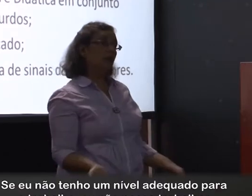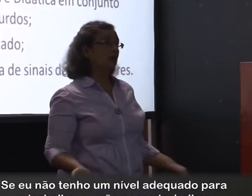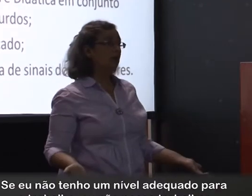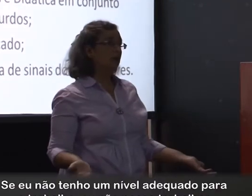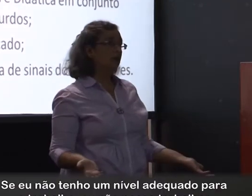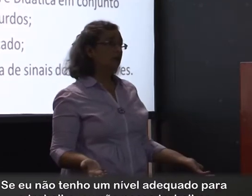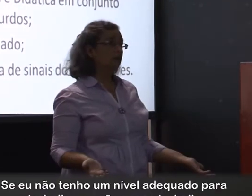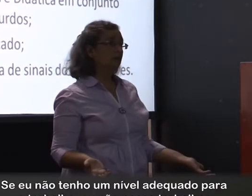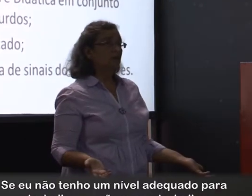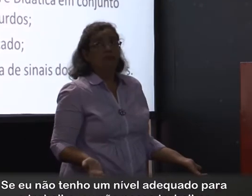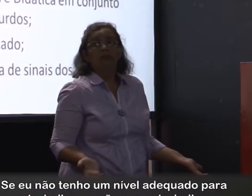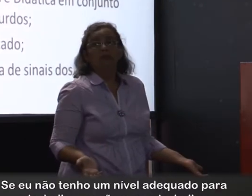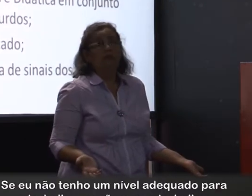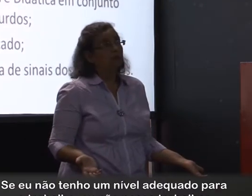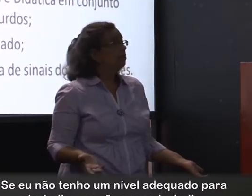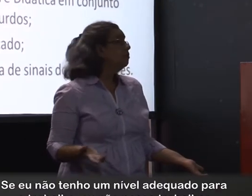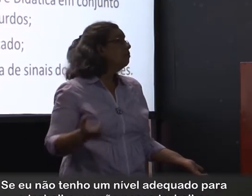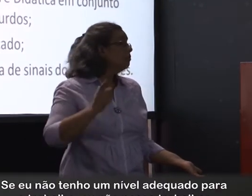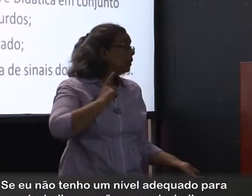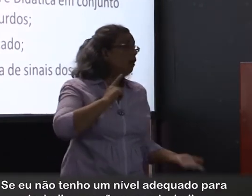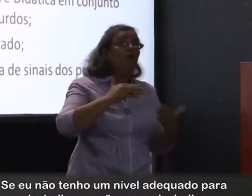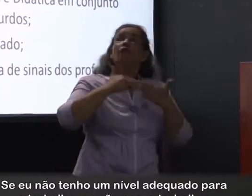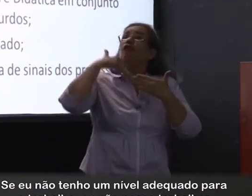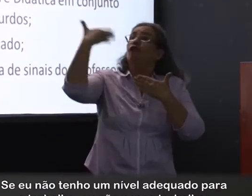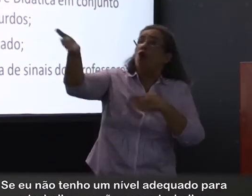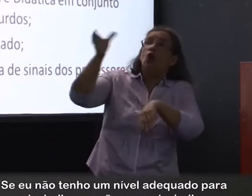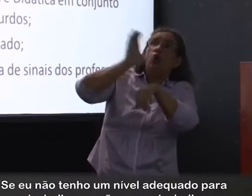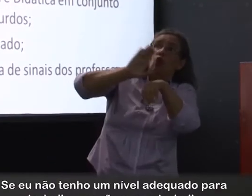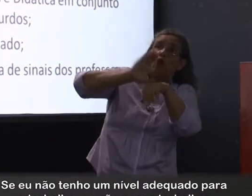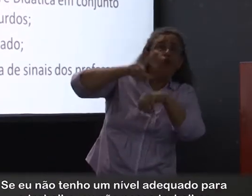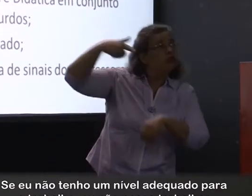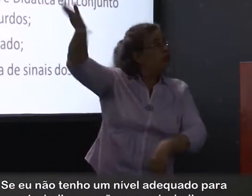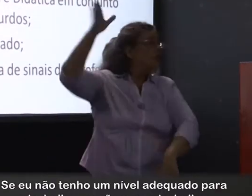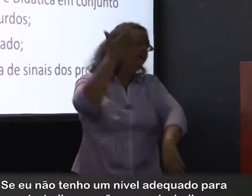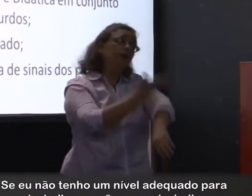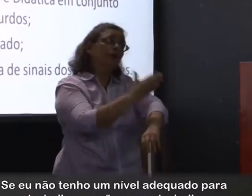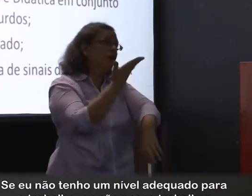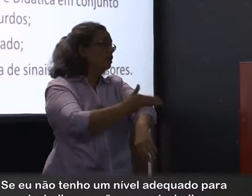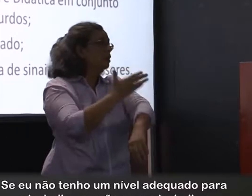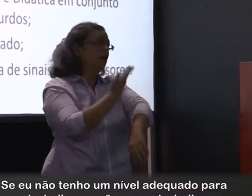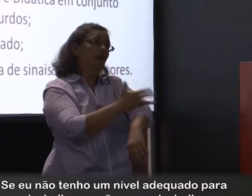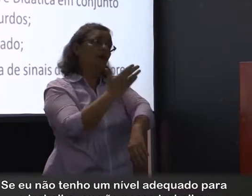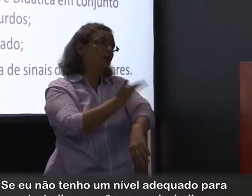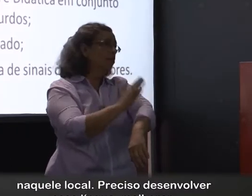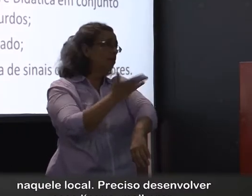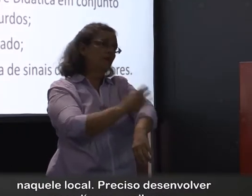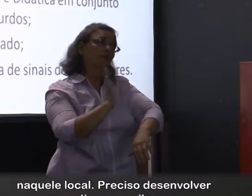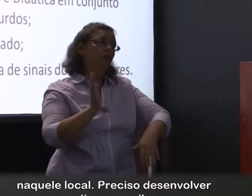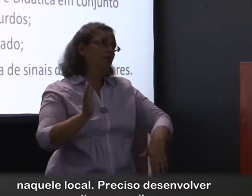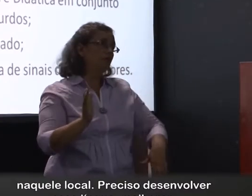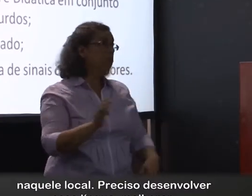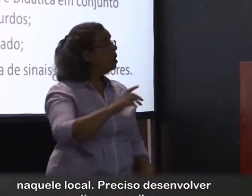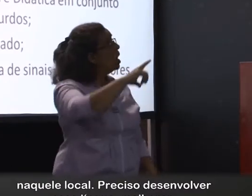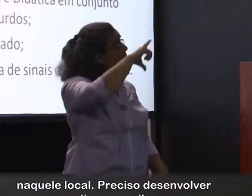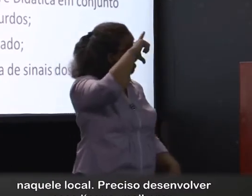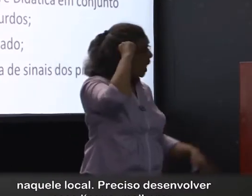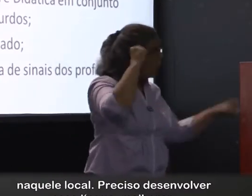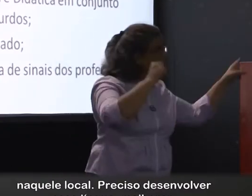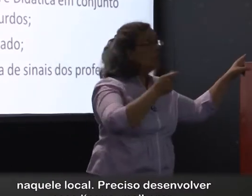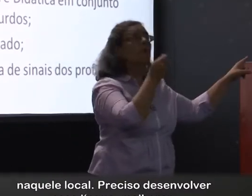eu não tenho um nível adequado para o trabalho, eu não posso estar trabalhando ali nesse local. Eu preciso ir